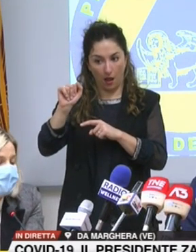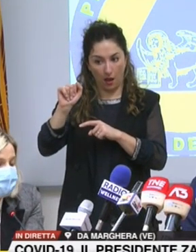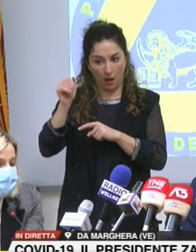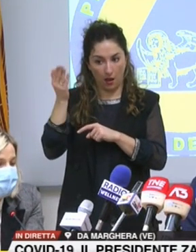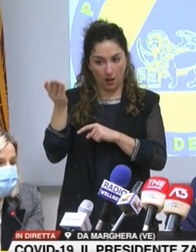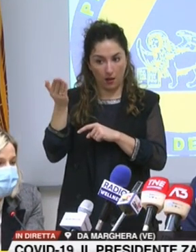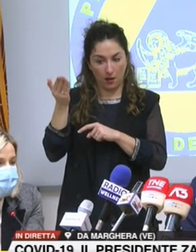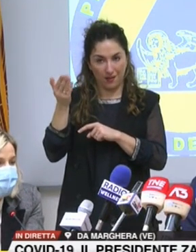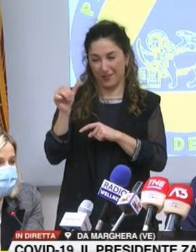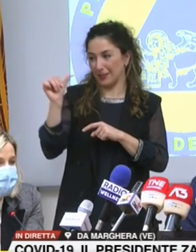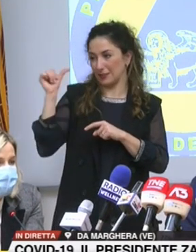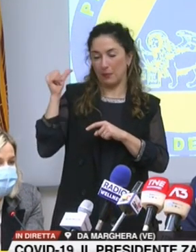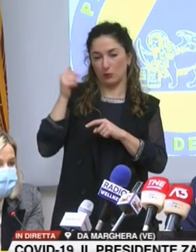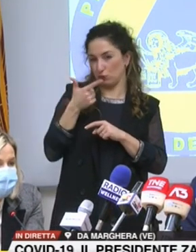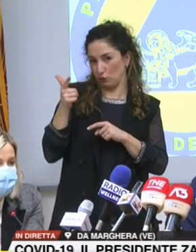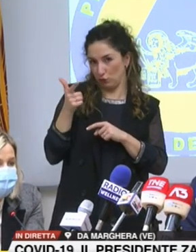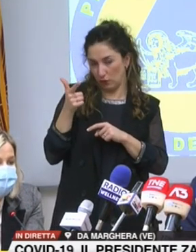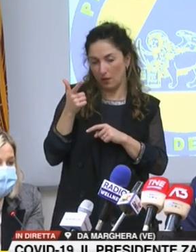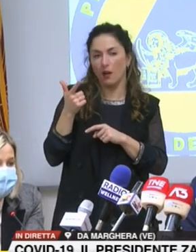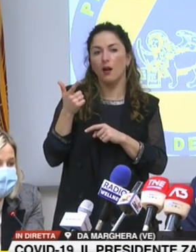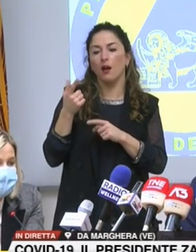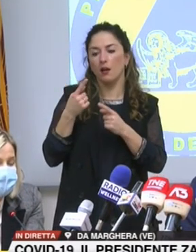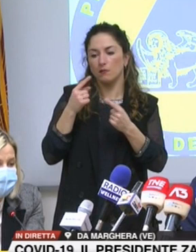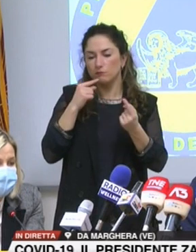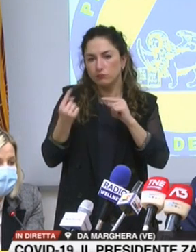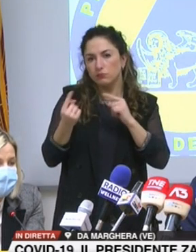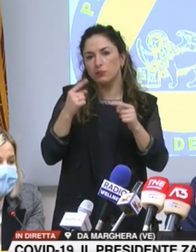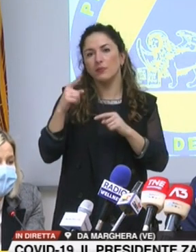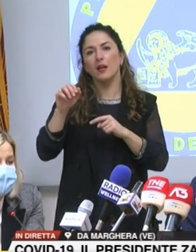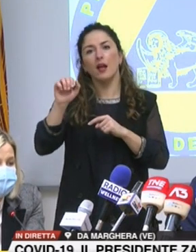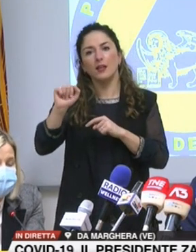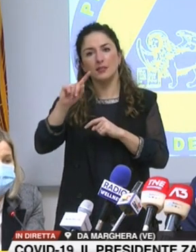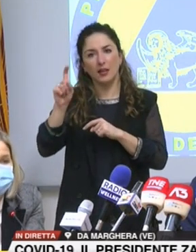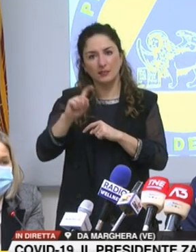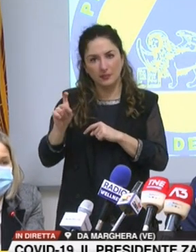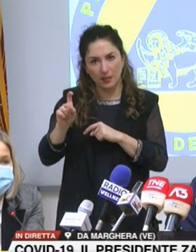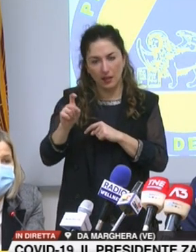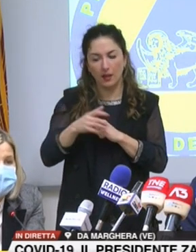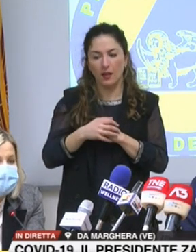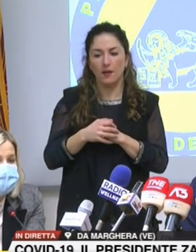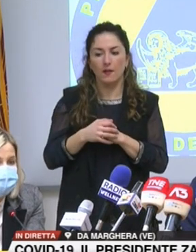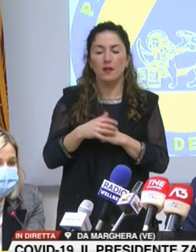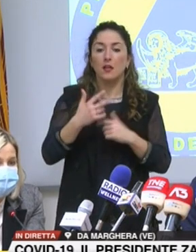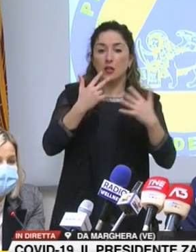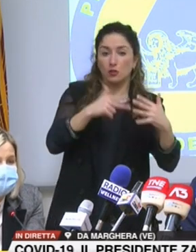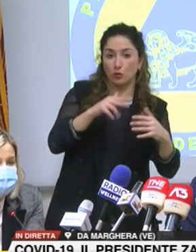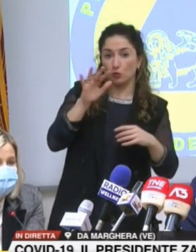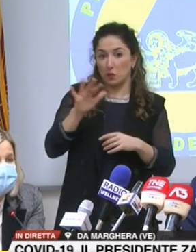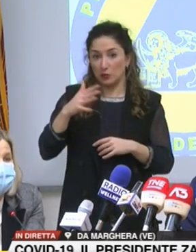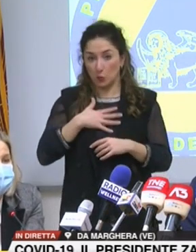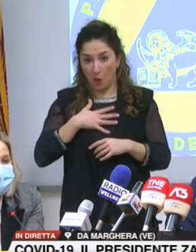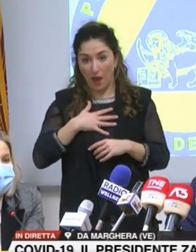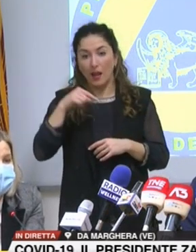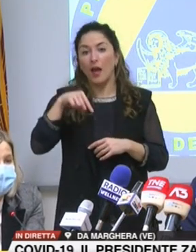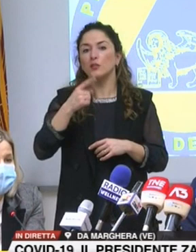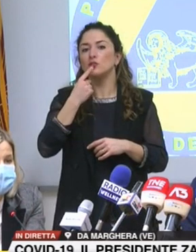appunto ci siamo incontrati col governo rispetto appunto a AstraZeneca, quindi 18-55 anni adesso dicono anche